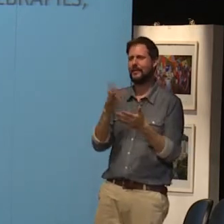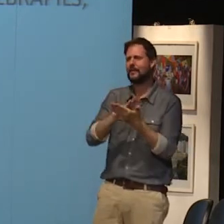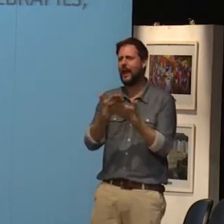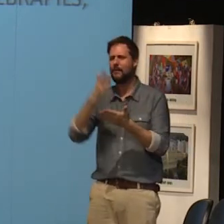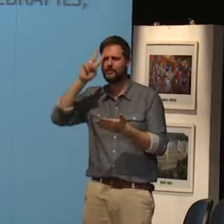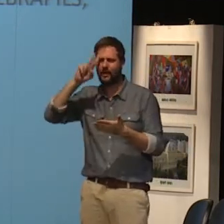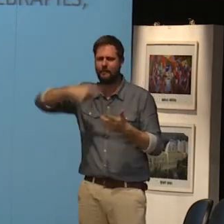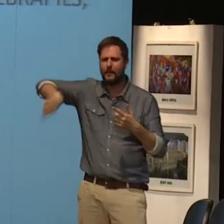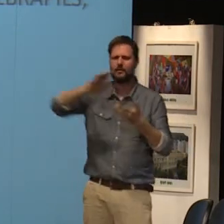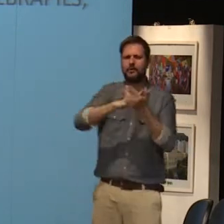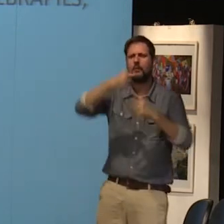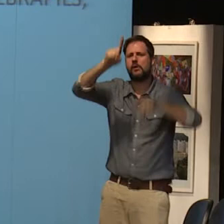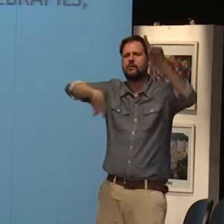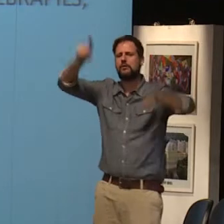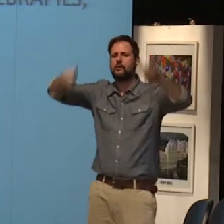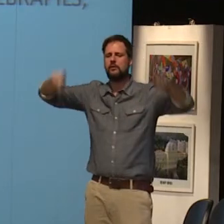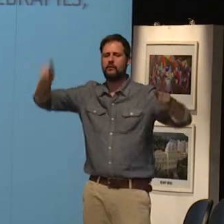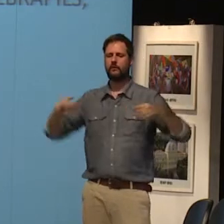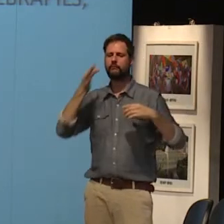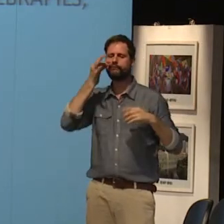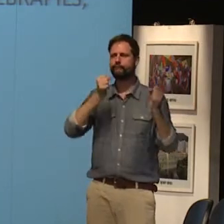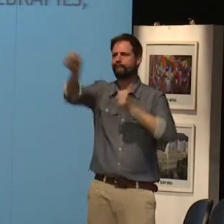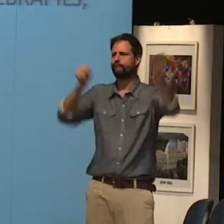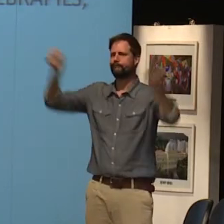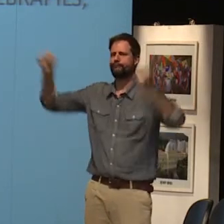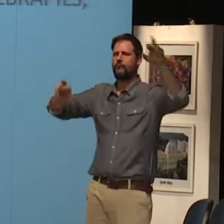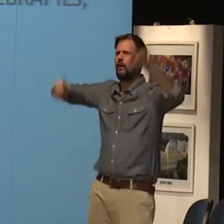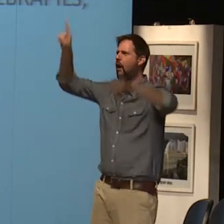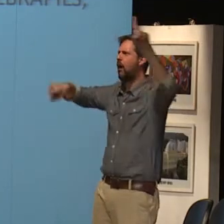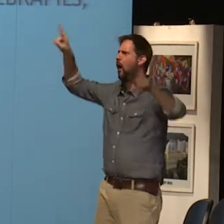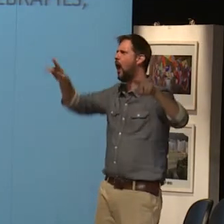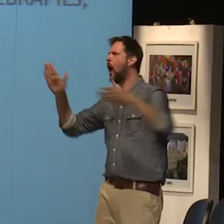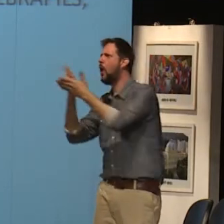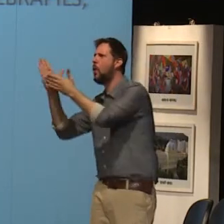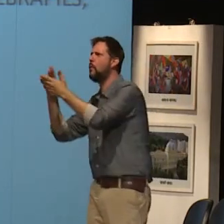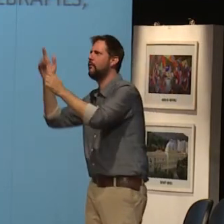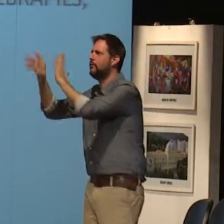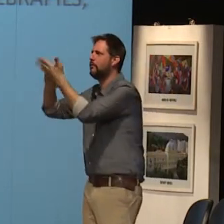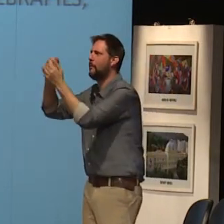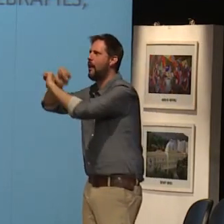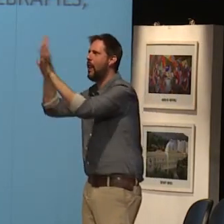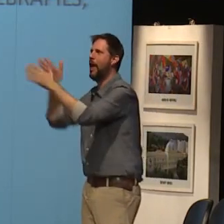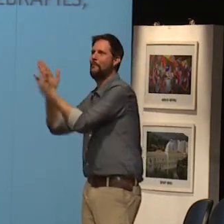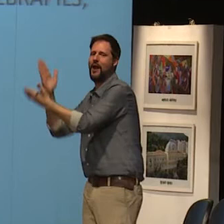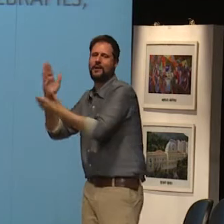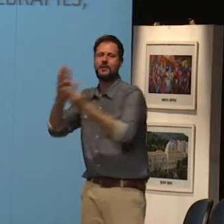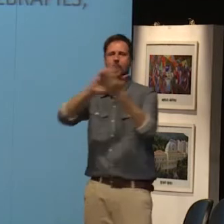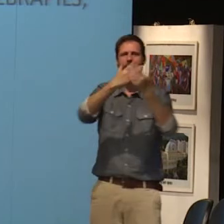contra o Enem, que não havia língua de sinais, porque havia muitas variações para a língua de sinais,